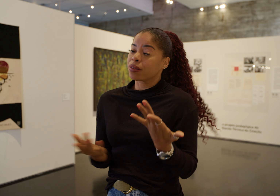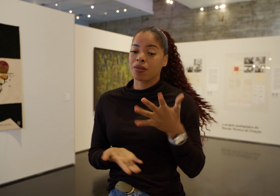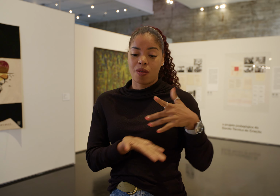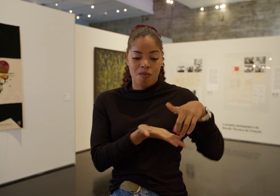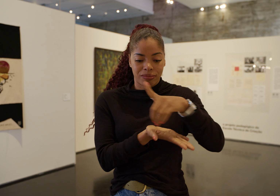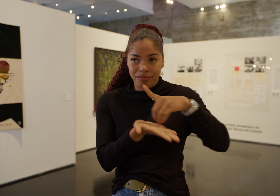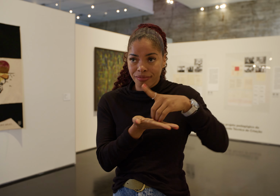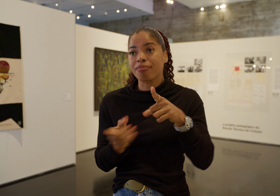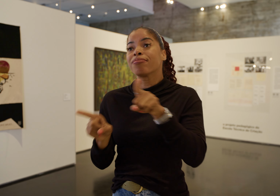novas ideias.